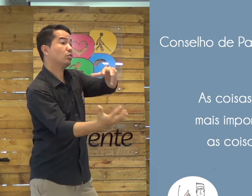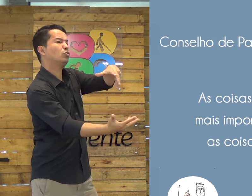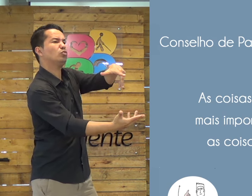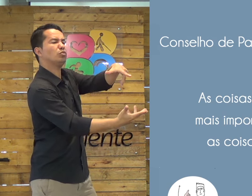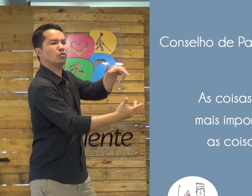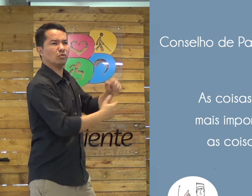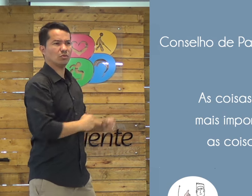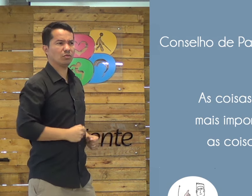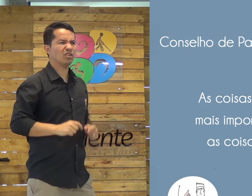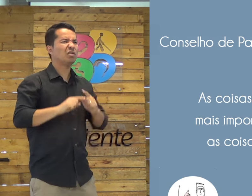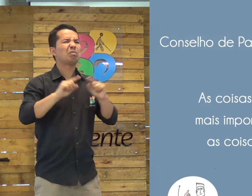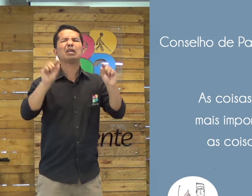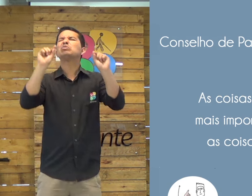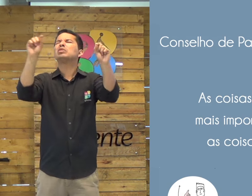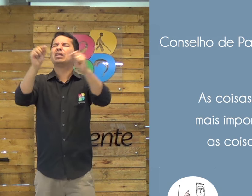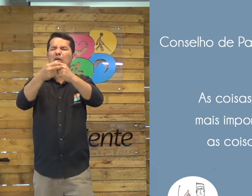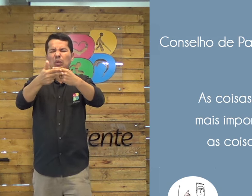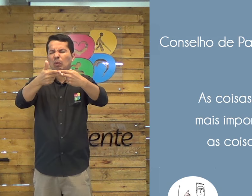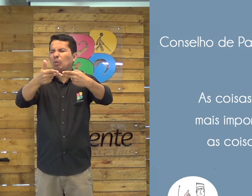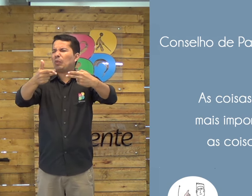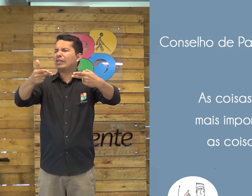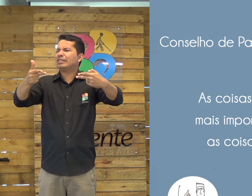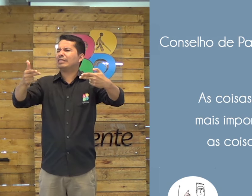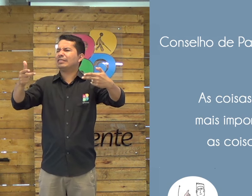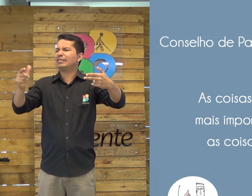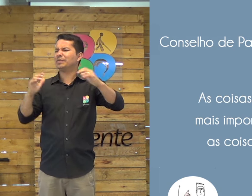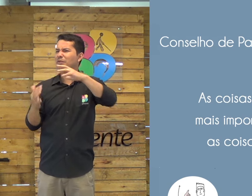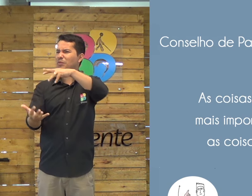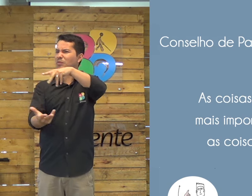pensar nas coisas da terra.